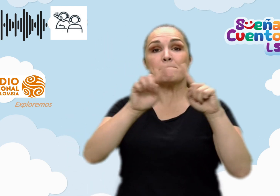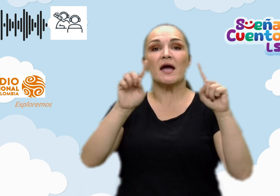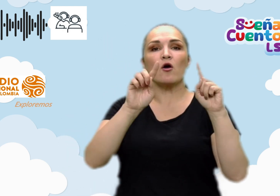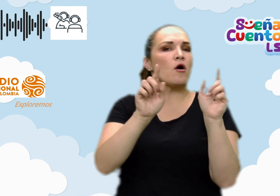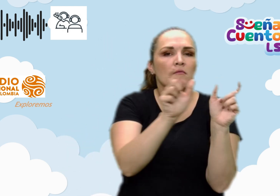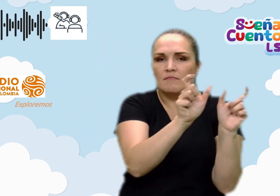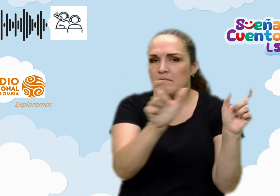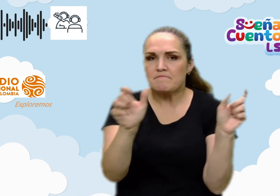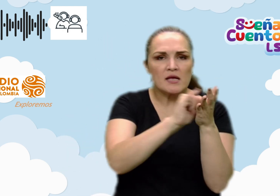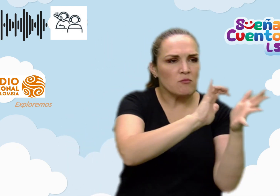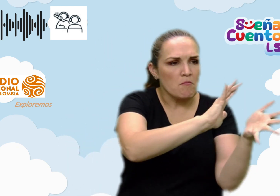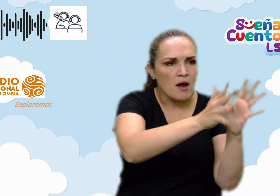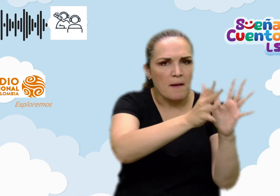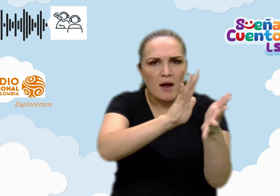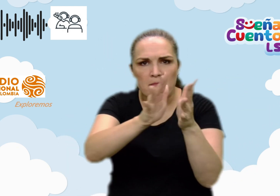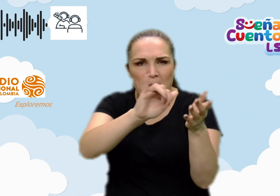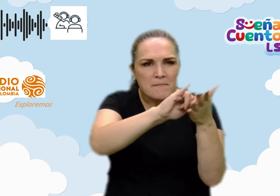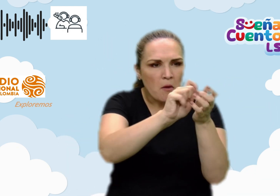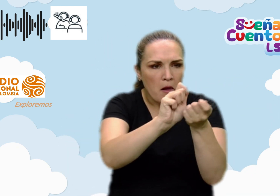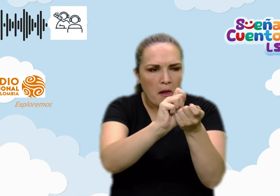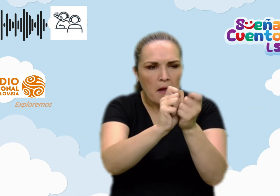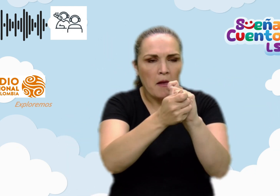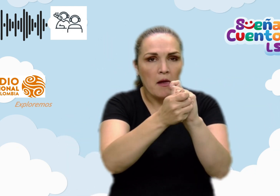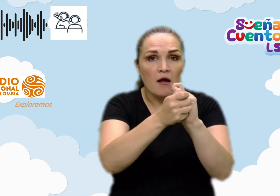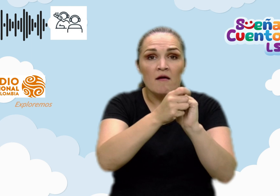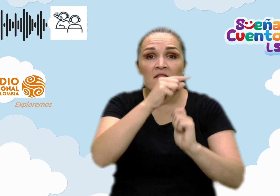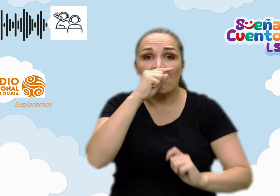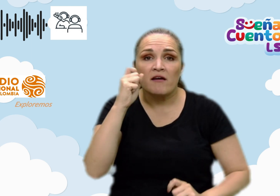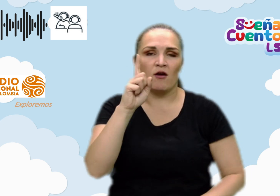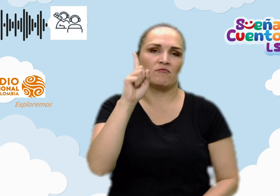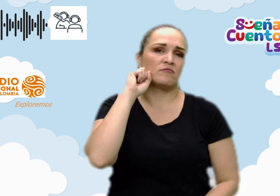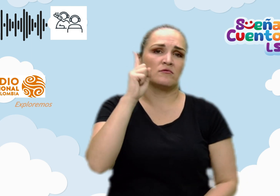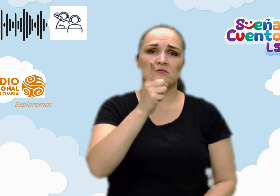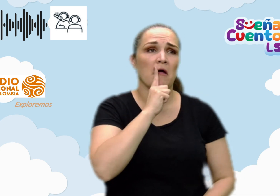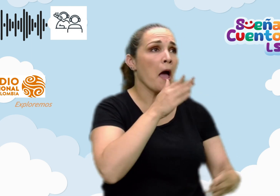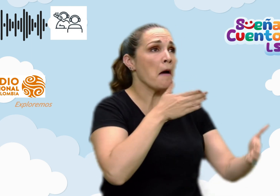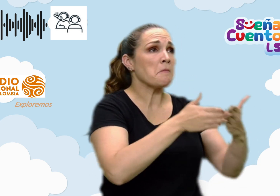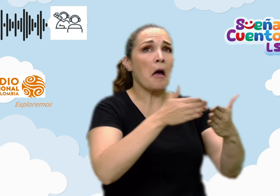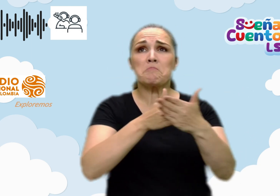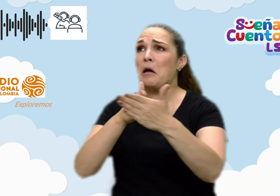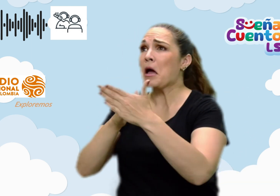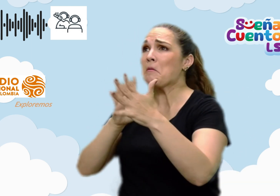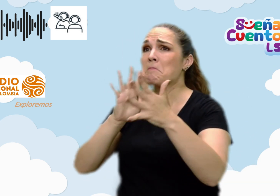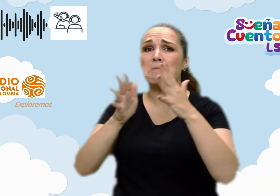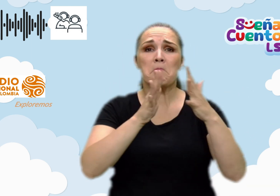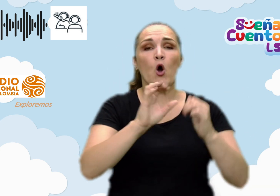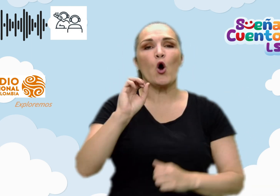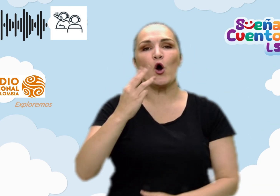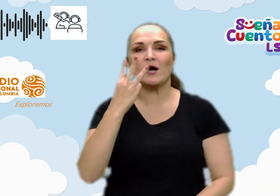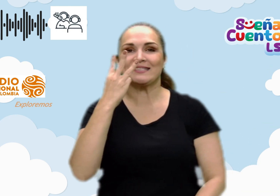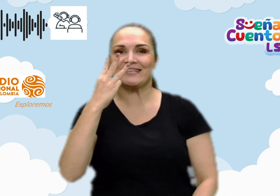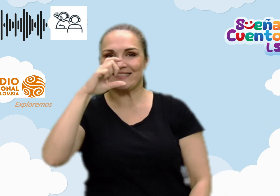el contenido sin perder la estructura de la narración y en vez de hacer el patito feo, hicimos el patito